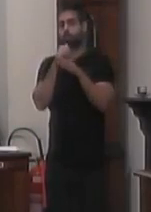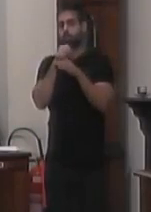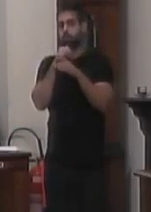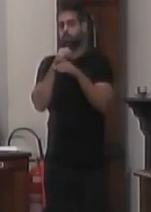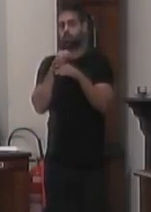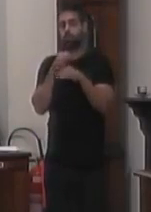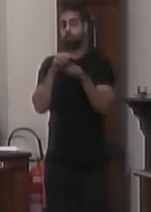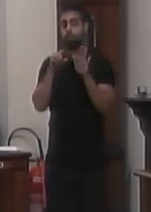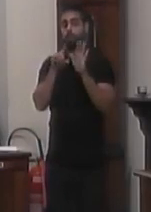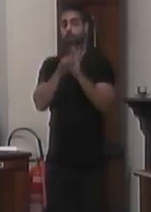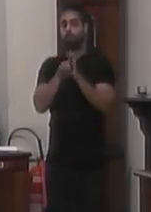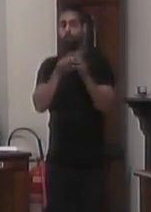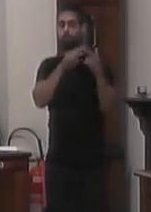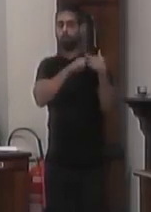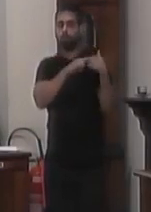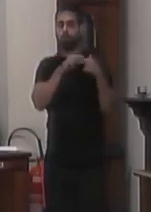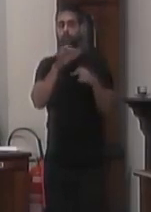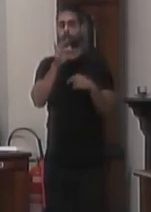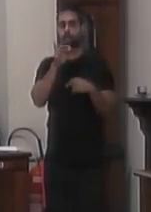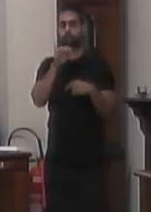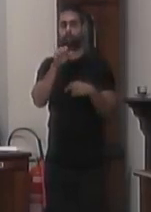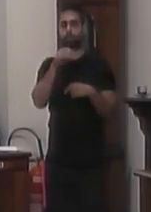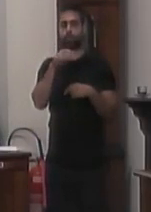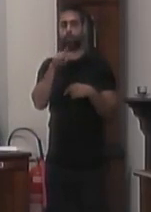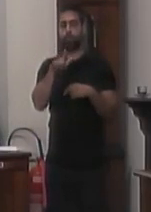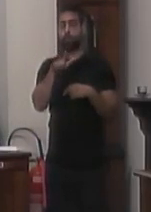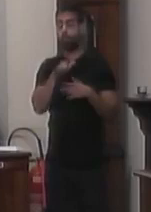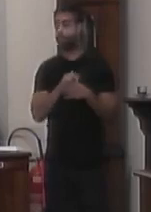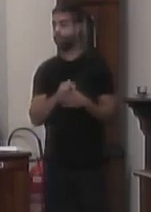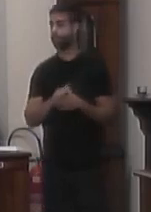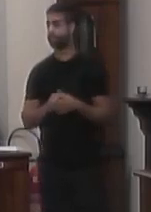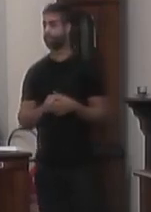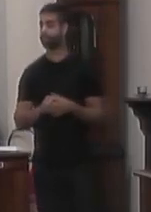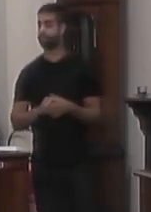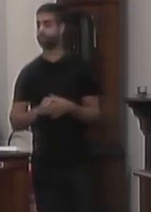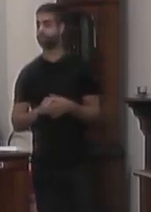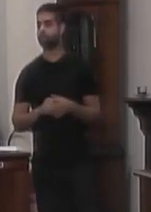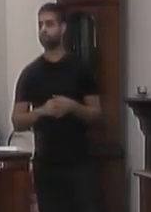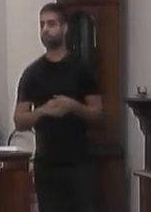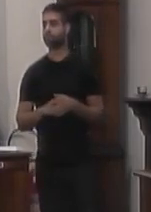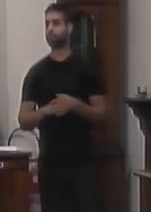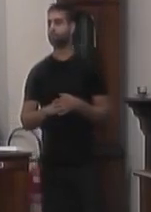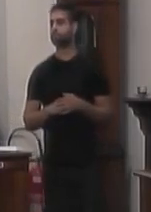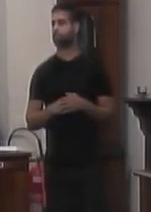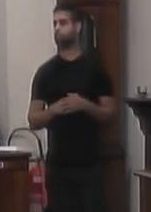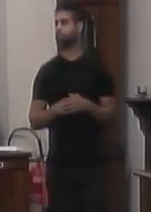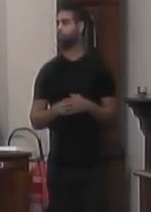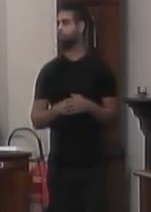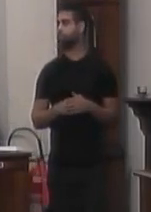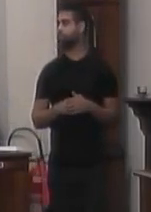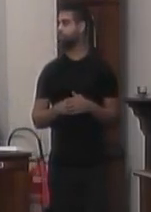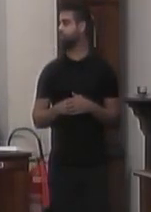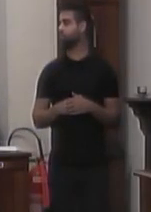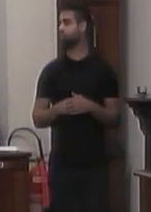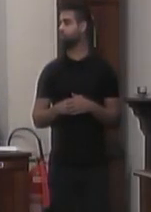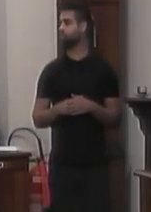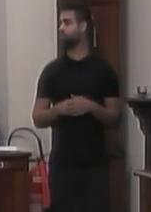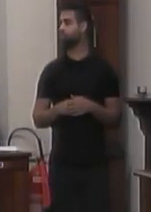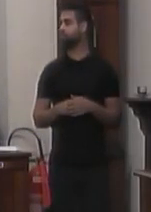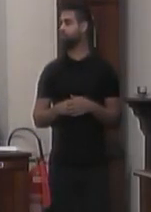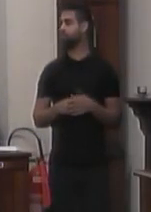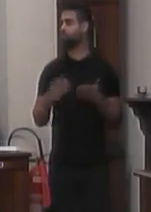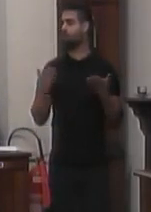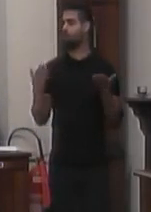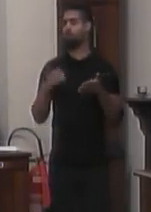Lei de Responsabilidade Fiscal. E a outra pergunta, hoje, você como secretário